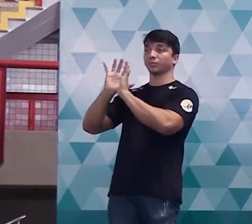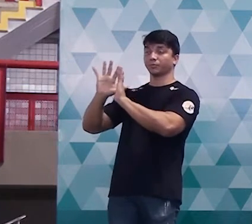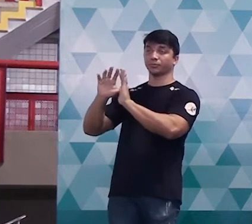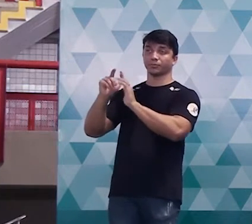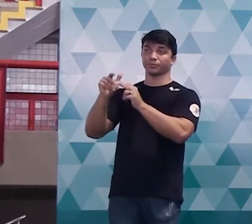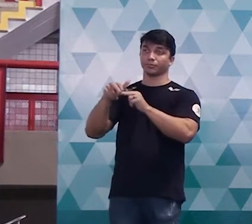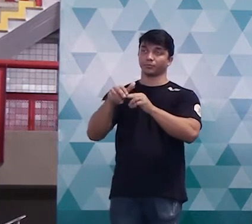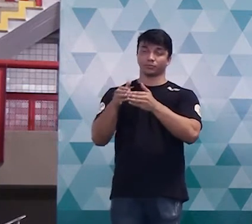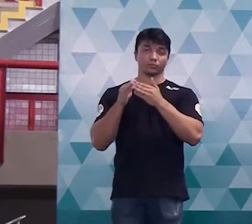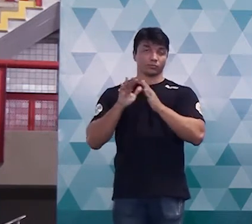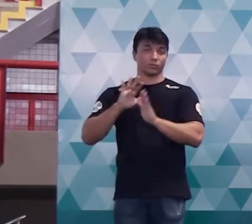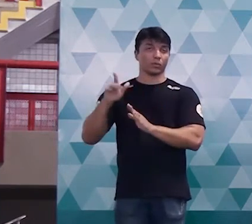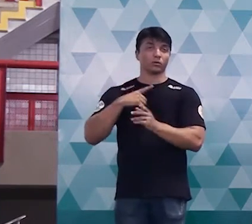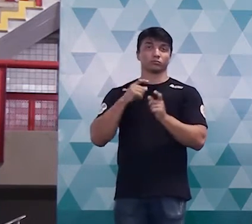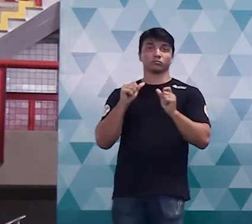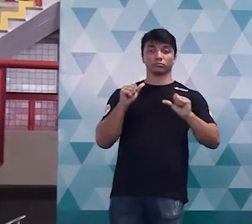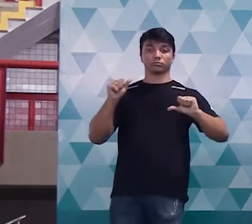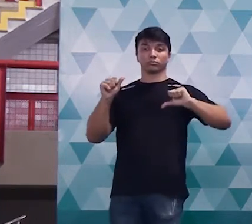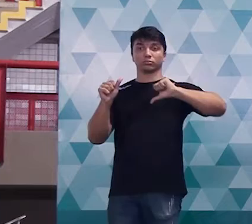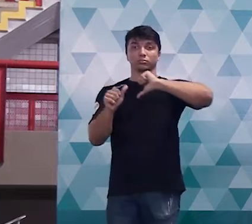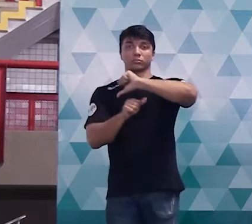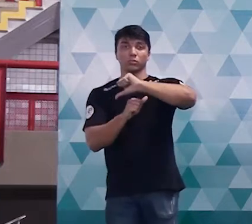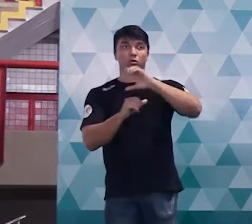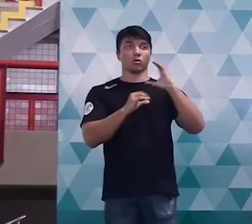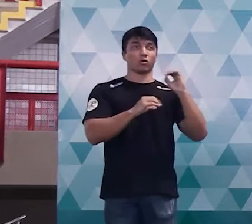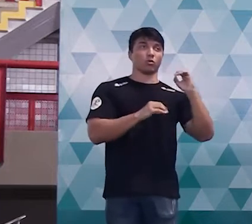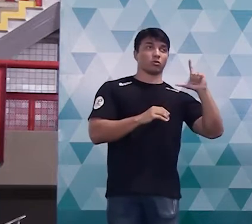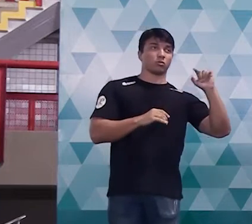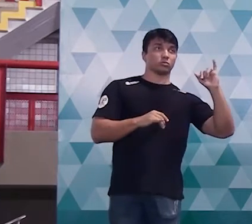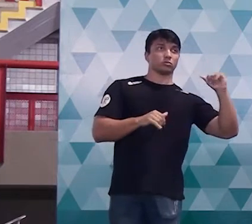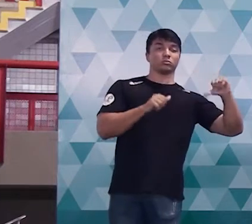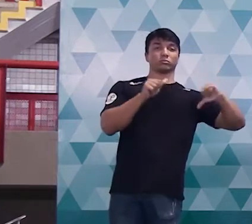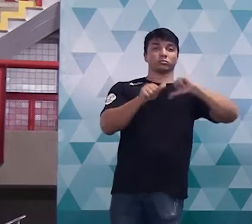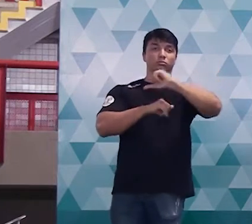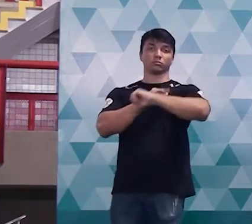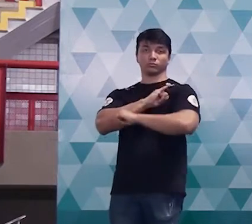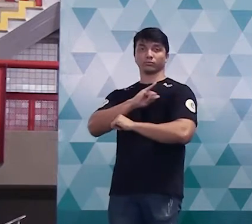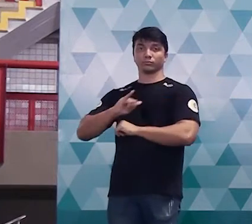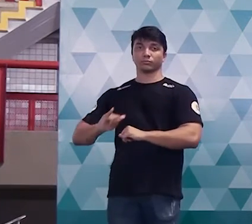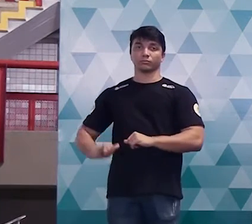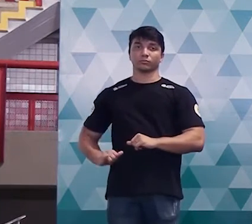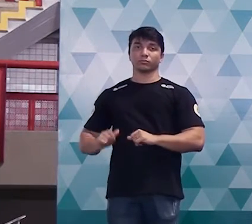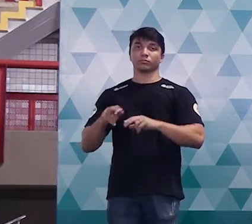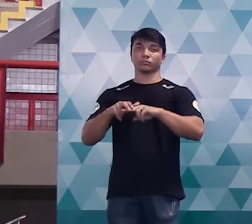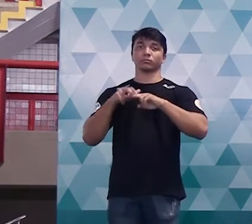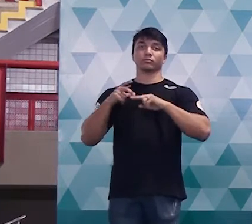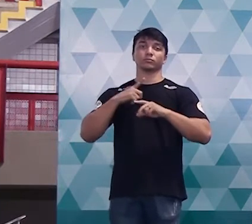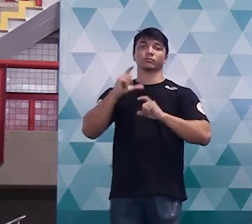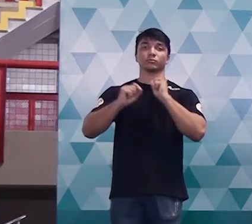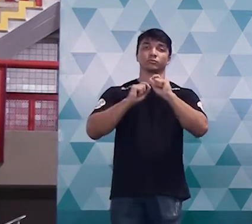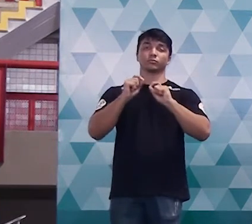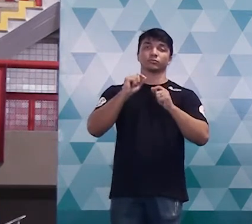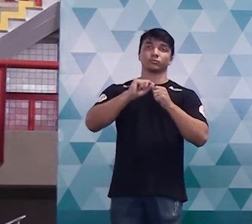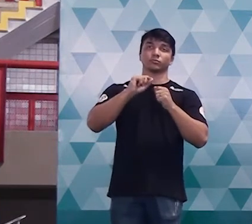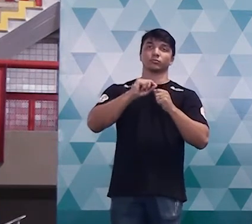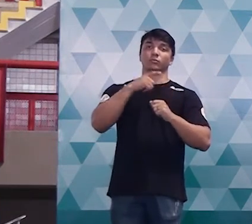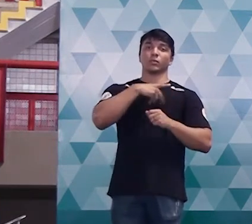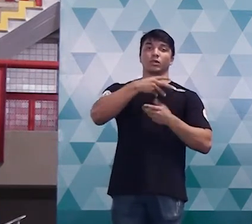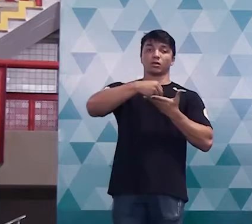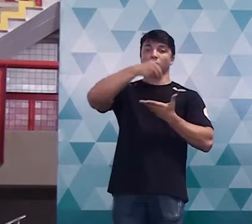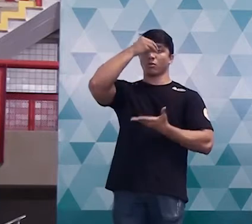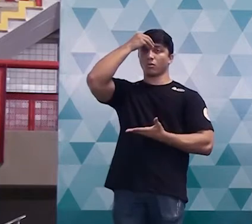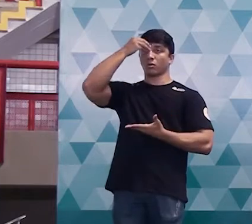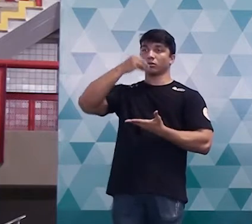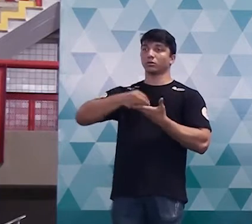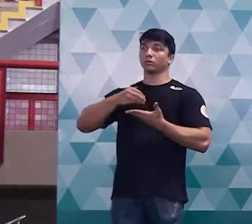fazer uma transição colônia-império. E dessa forma eu vou fazer o seguinte, eu vou fazer a parte